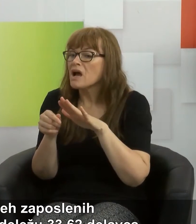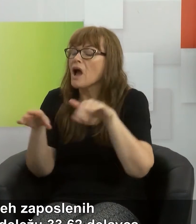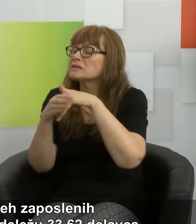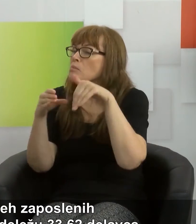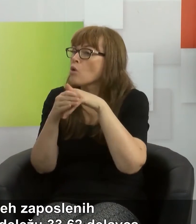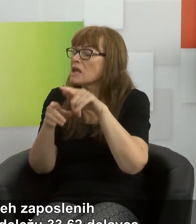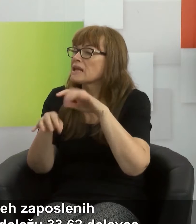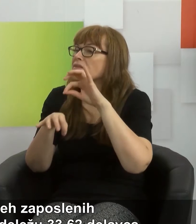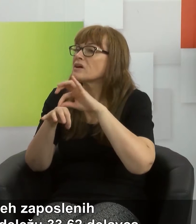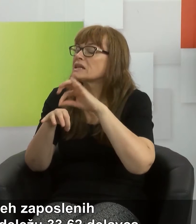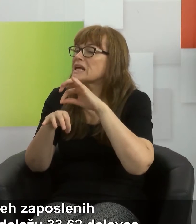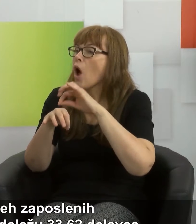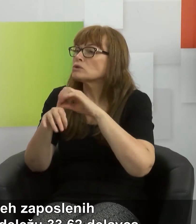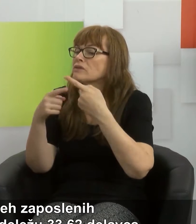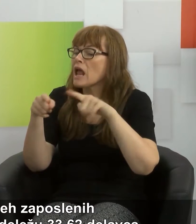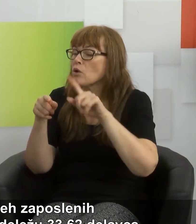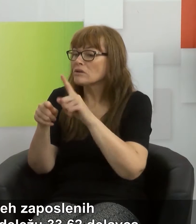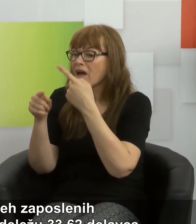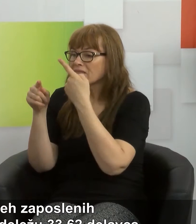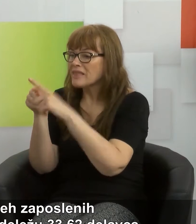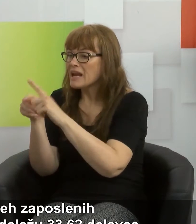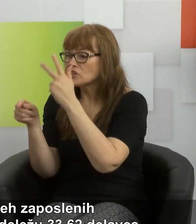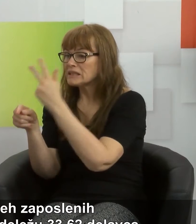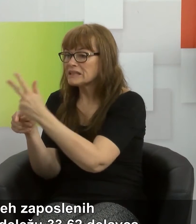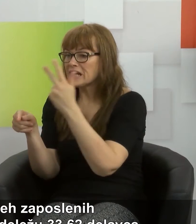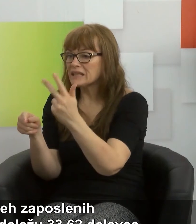enoti v deležu